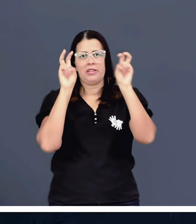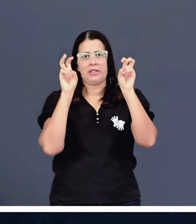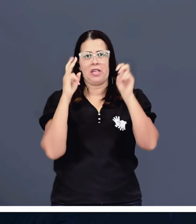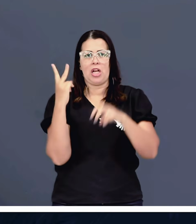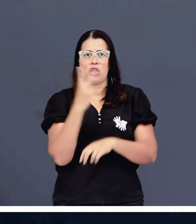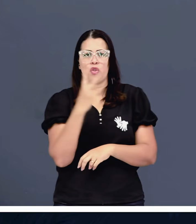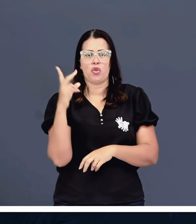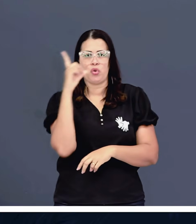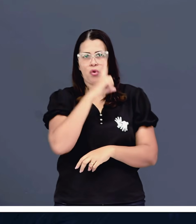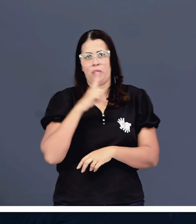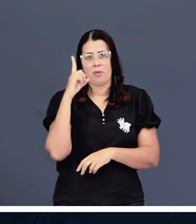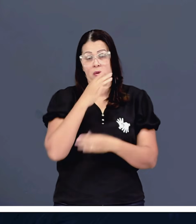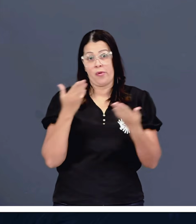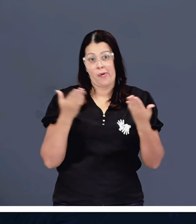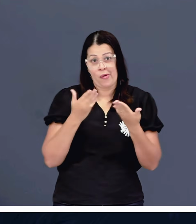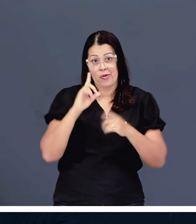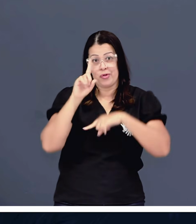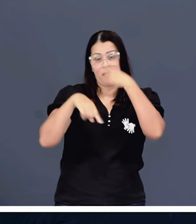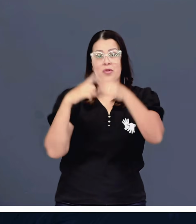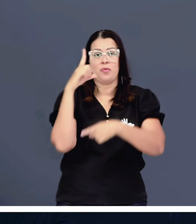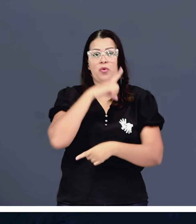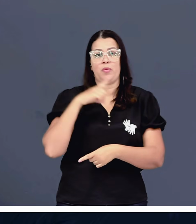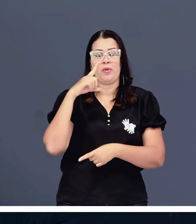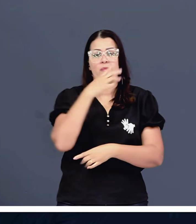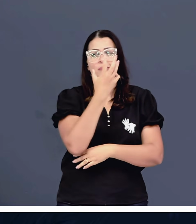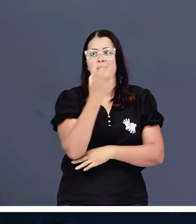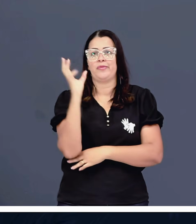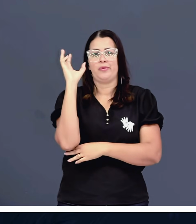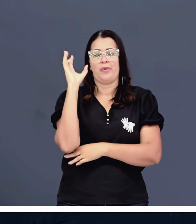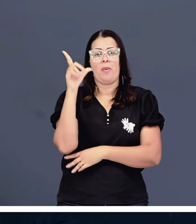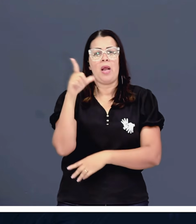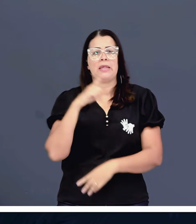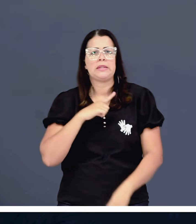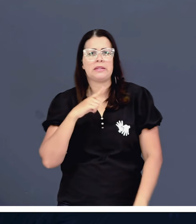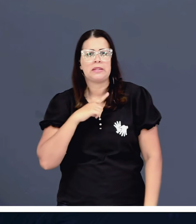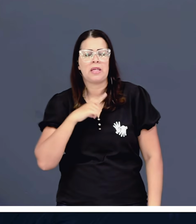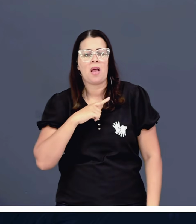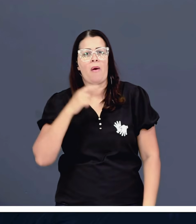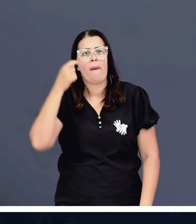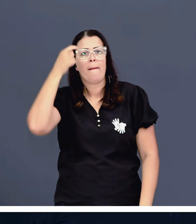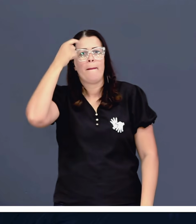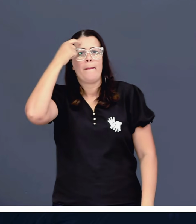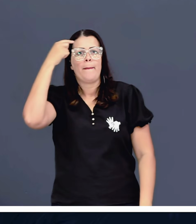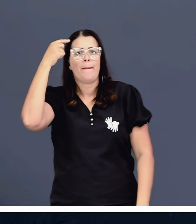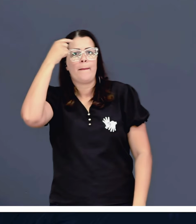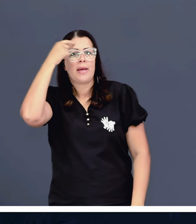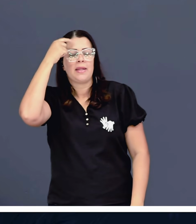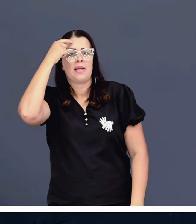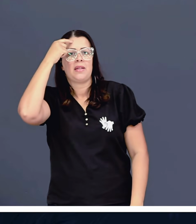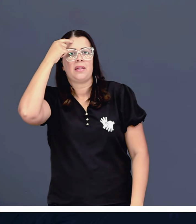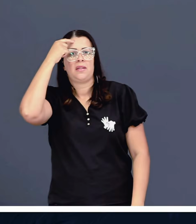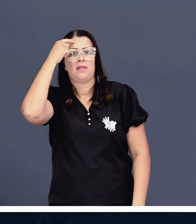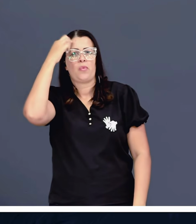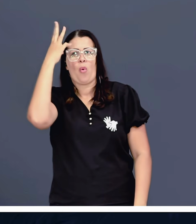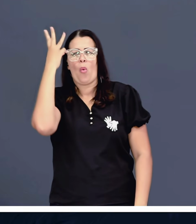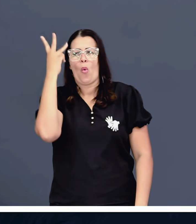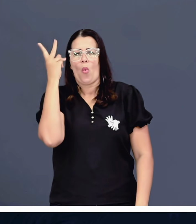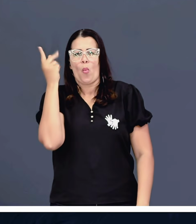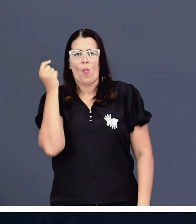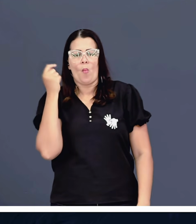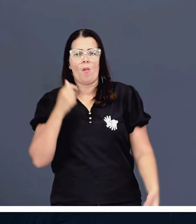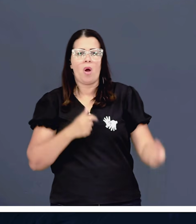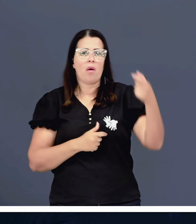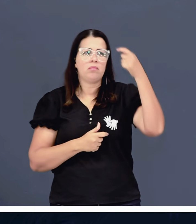2 domingos, sobre o que é ter uma mentalidade de escassez e o que